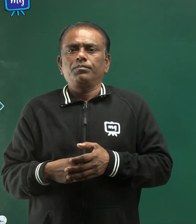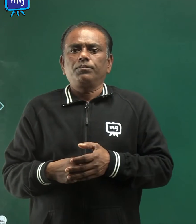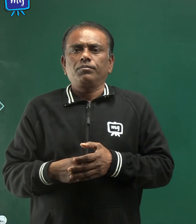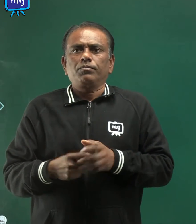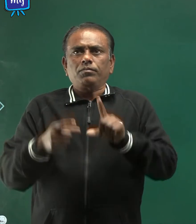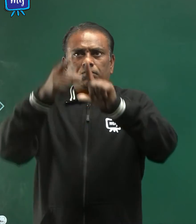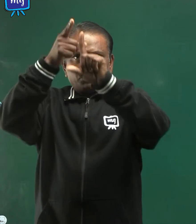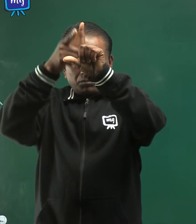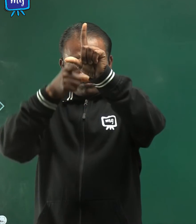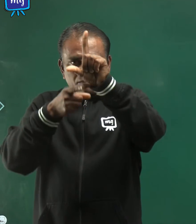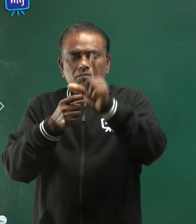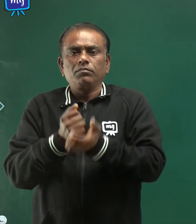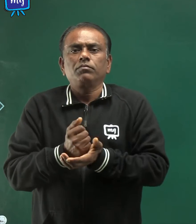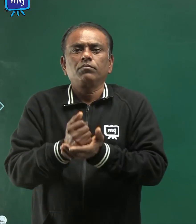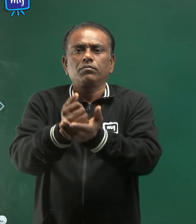स्केल की सहायता से